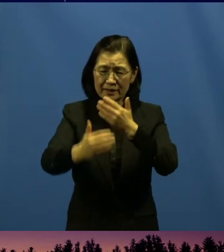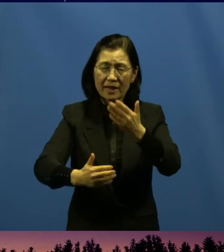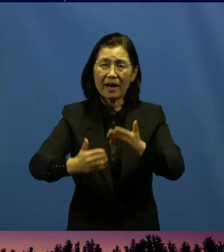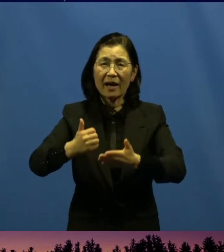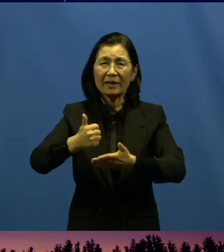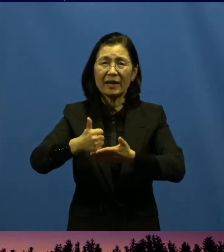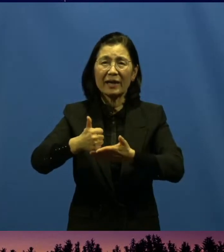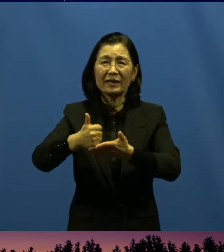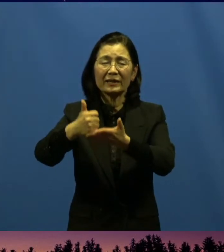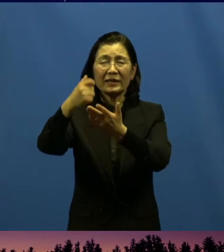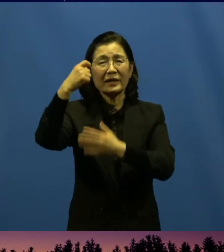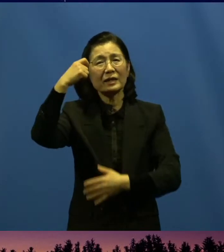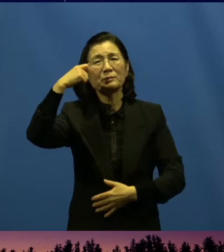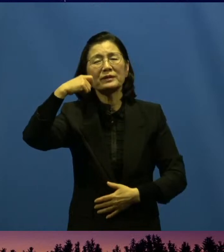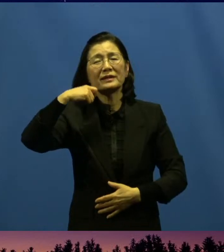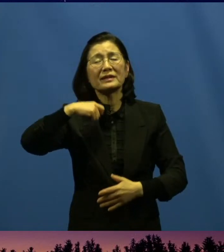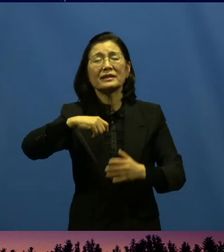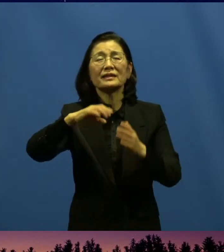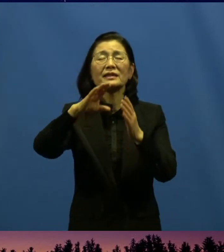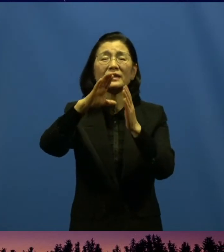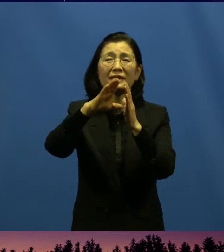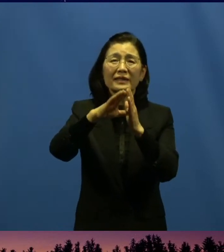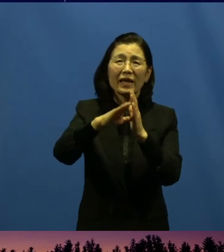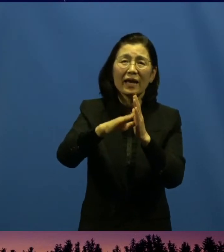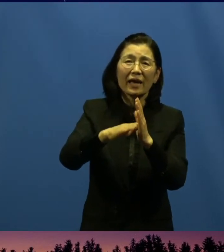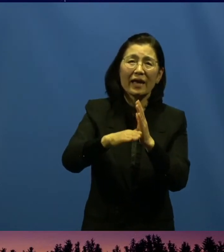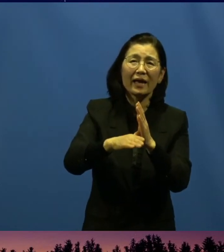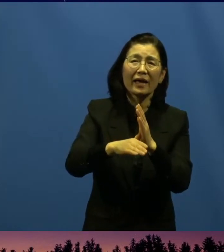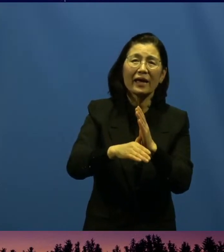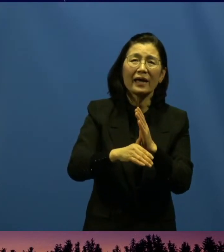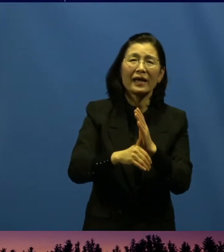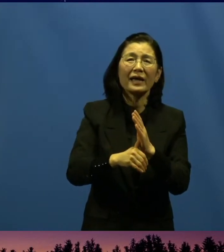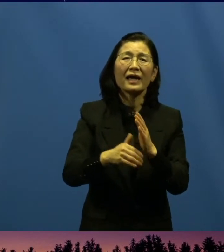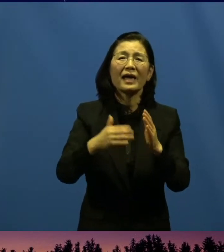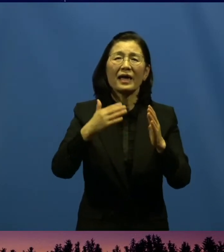살아계신 하나님을 느낄 때